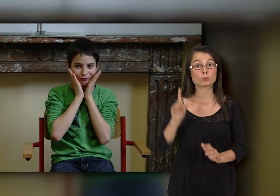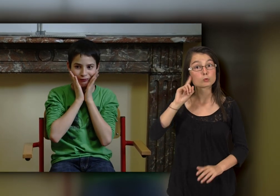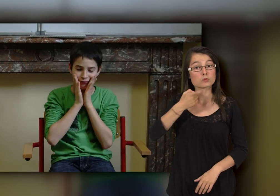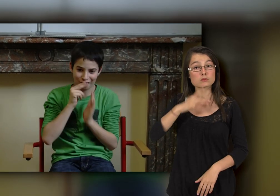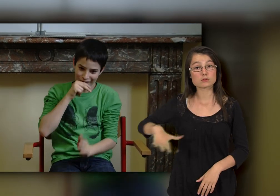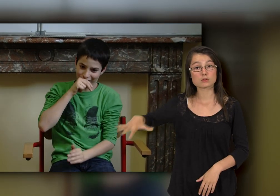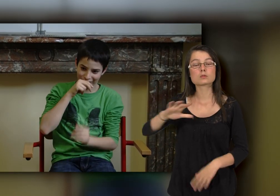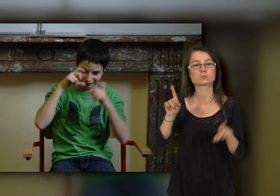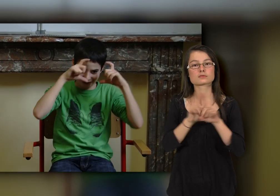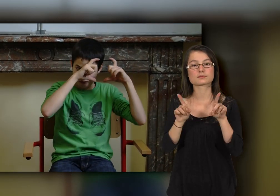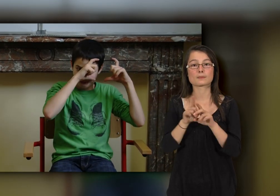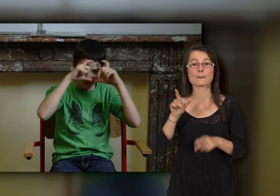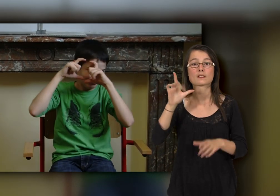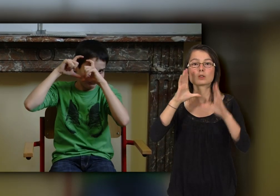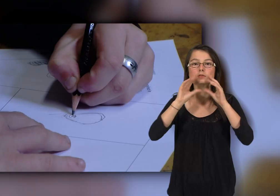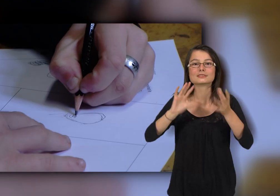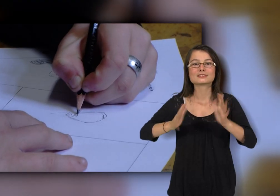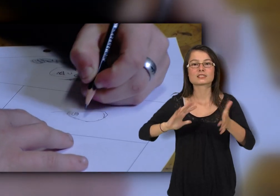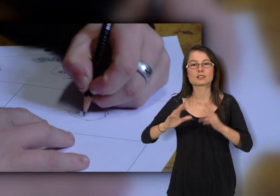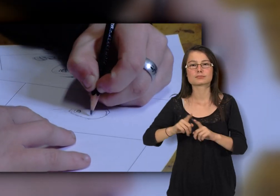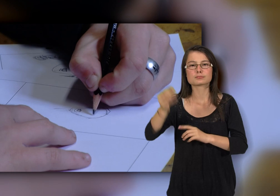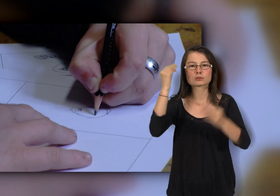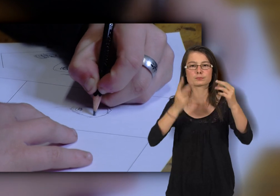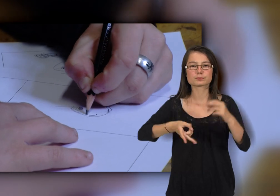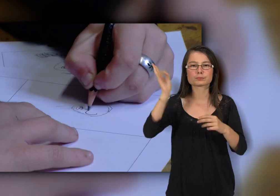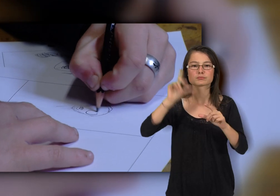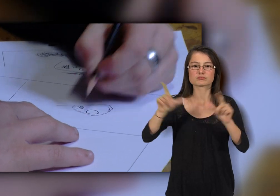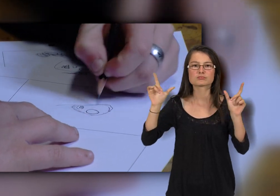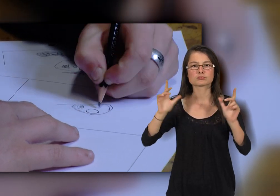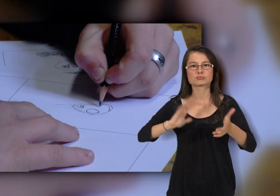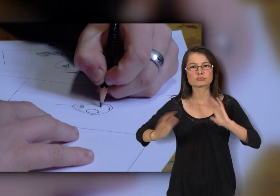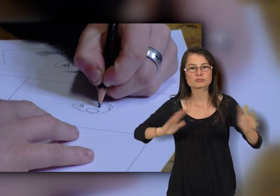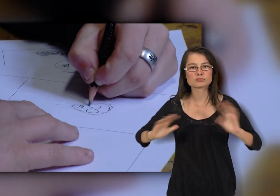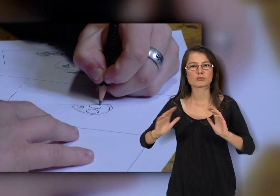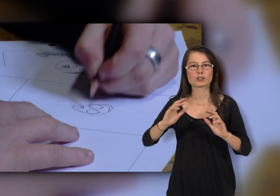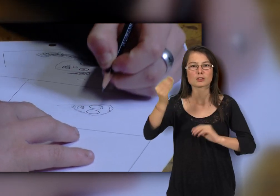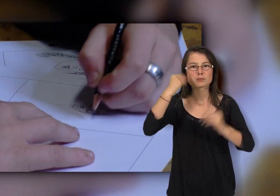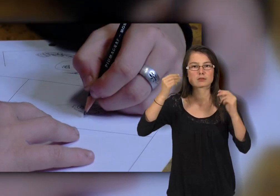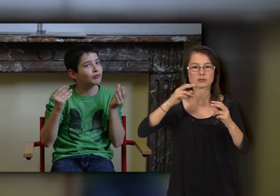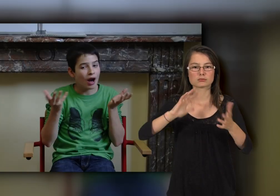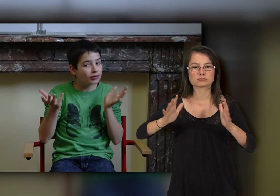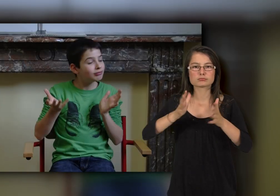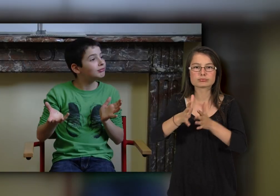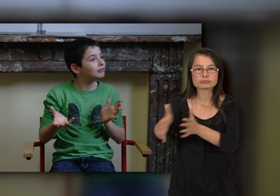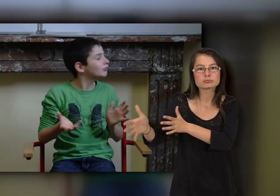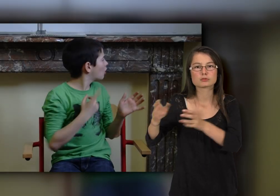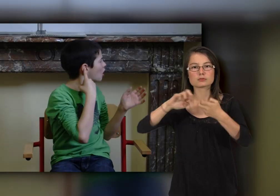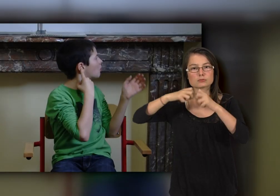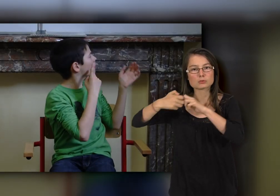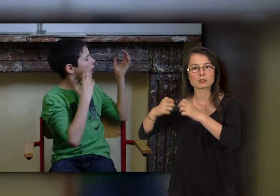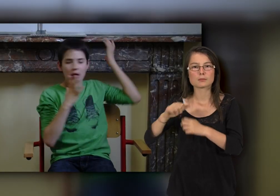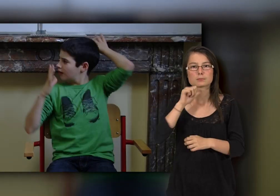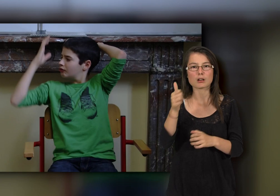que vous suivez entre vous. Le français, la langue des signes, l'anglais. Pourquoi ? Ben, prenons un exemple. Les néerlandophones, ils apprennent le